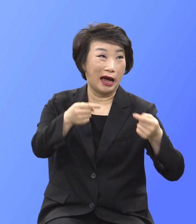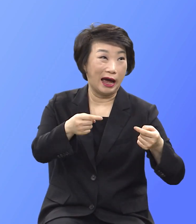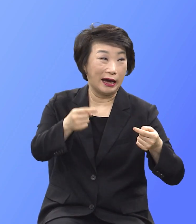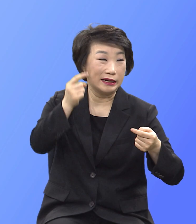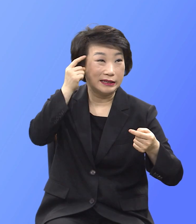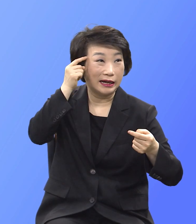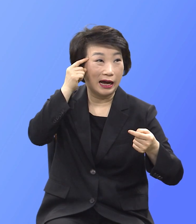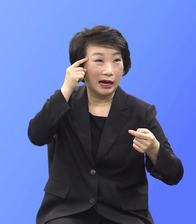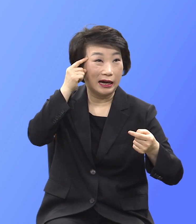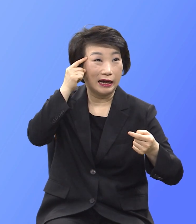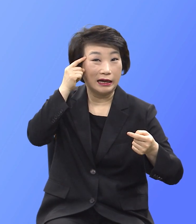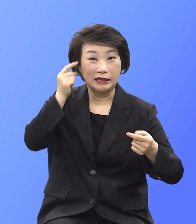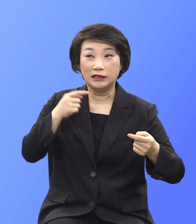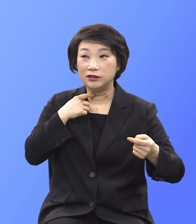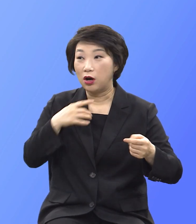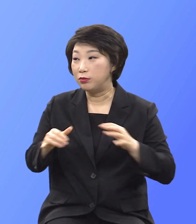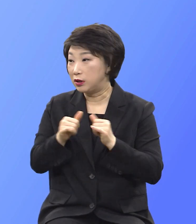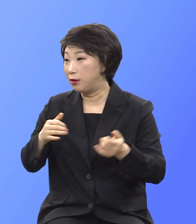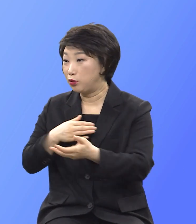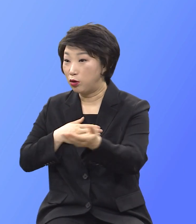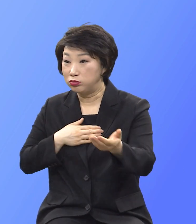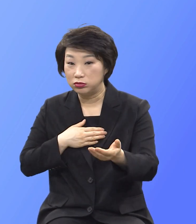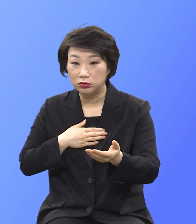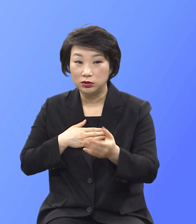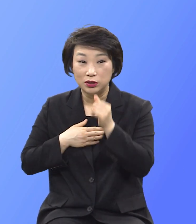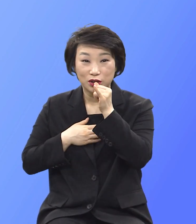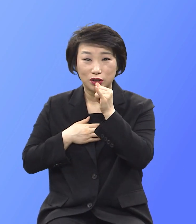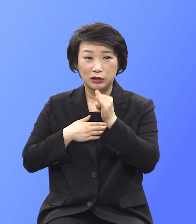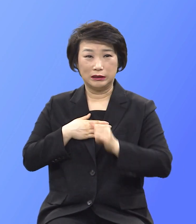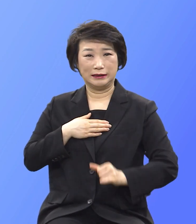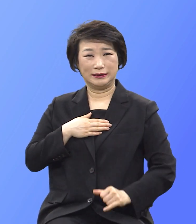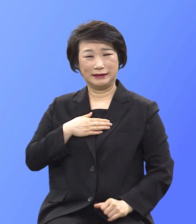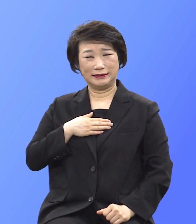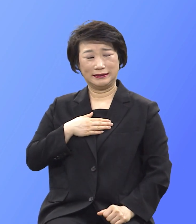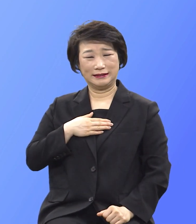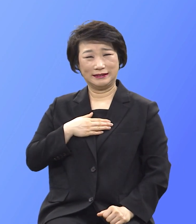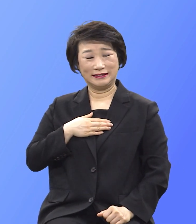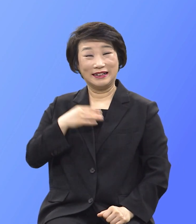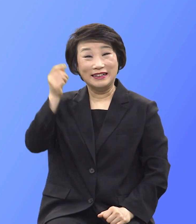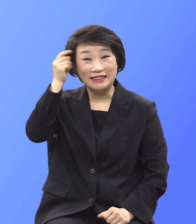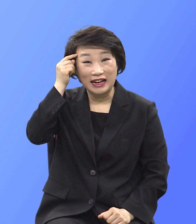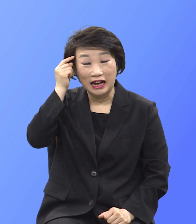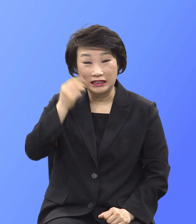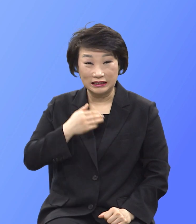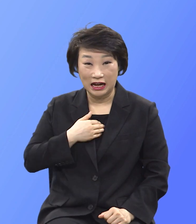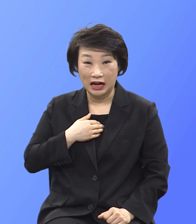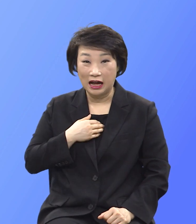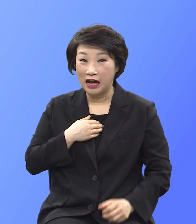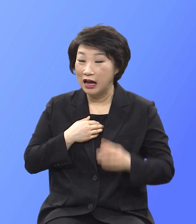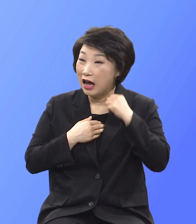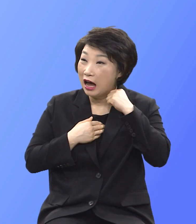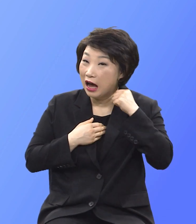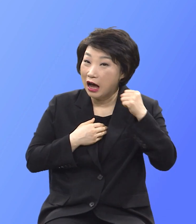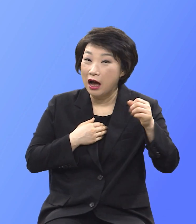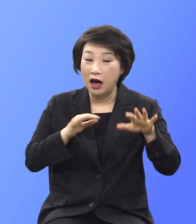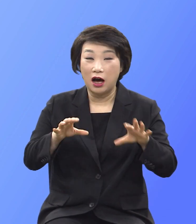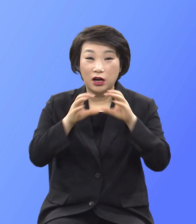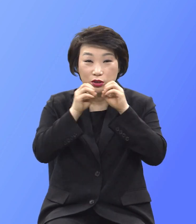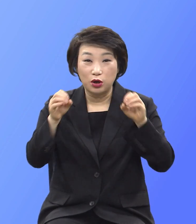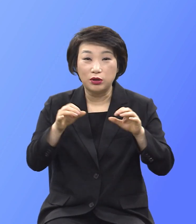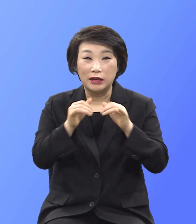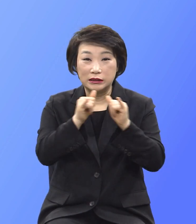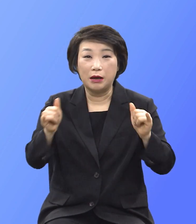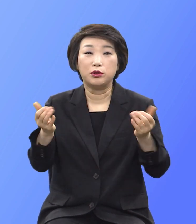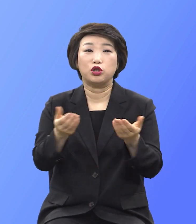가야 되겠다는 그런 생각이 떠오르지 않는 사람, 생각이 자기를 이끌고